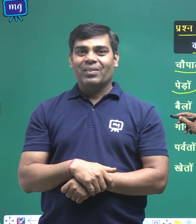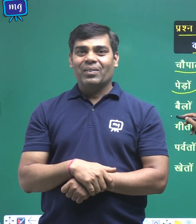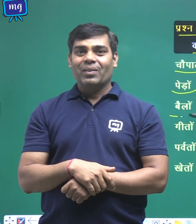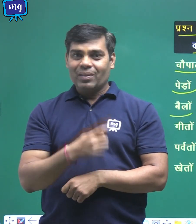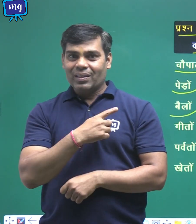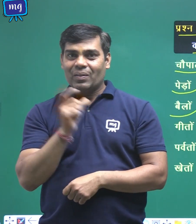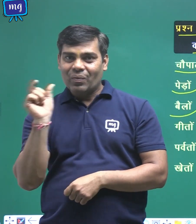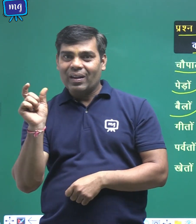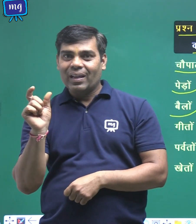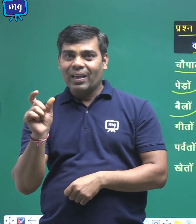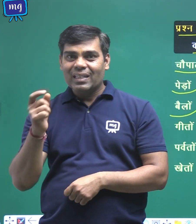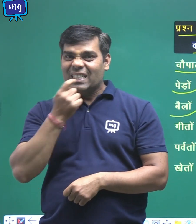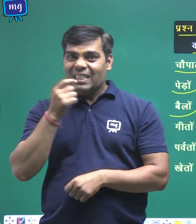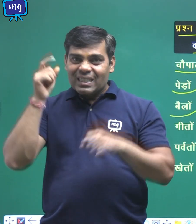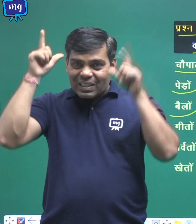बैलों,